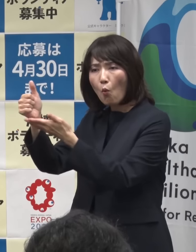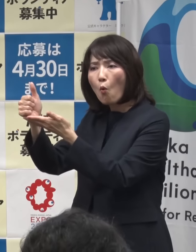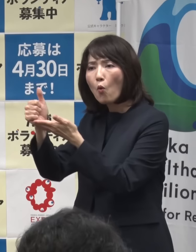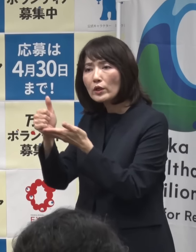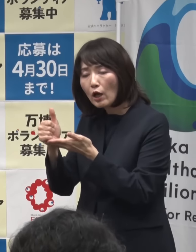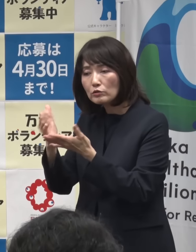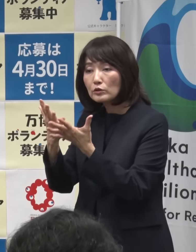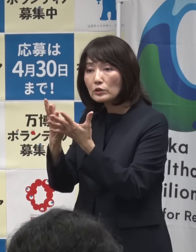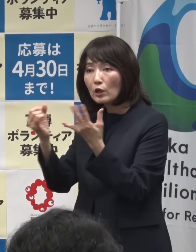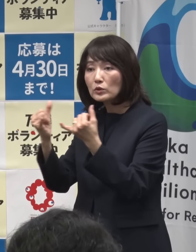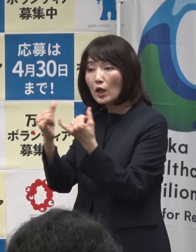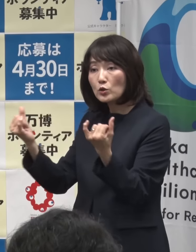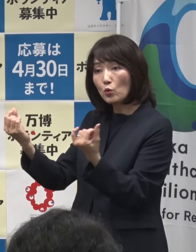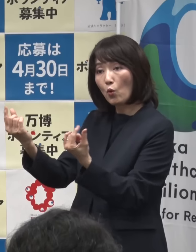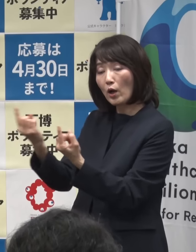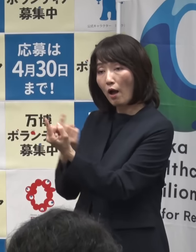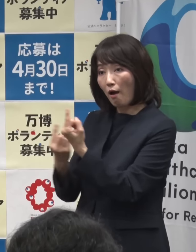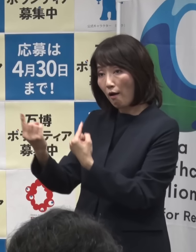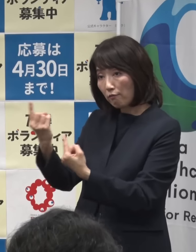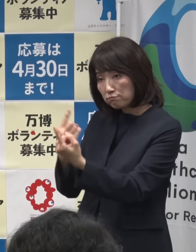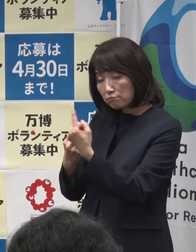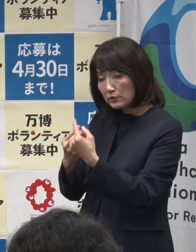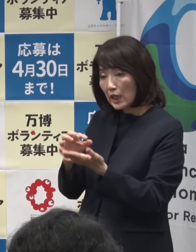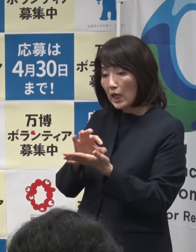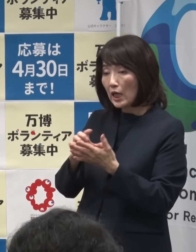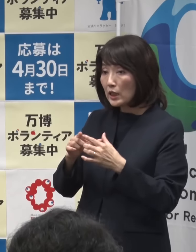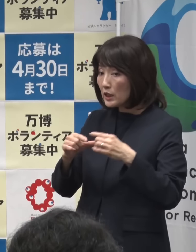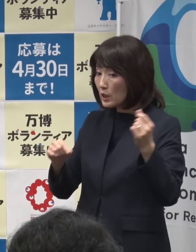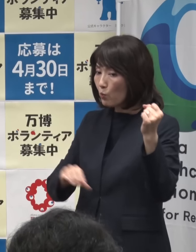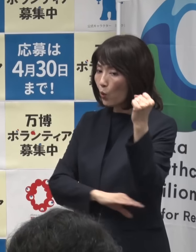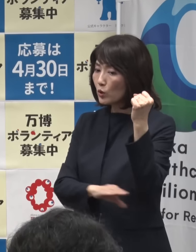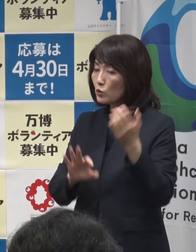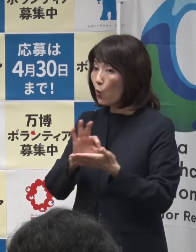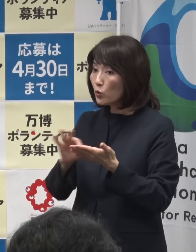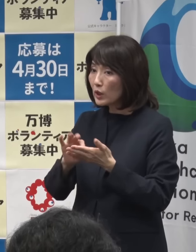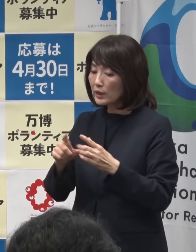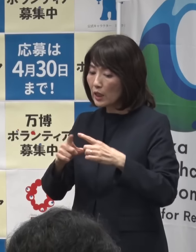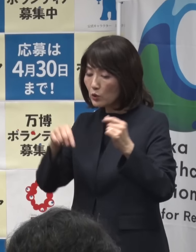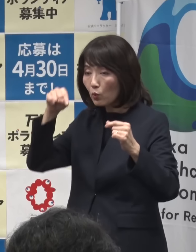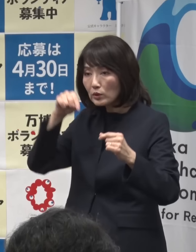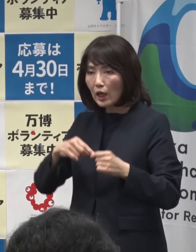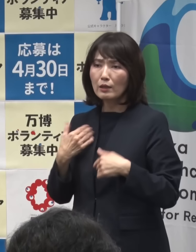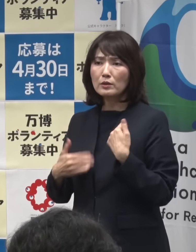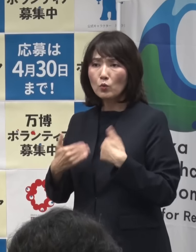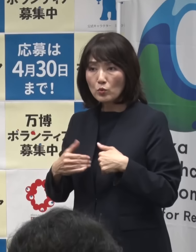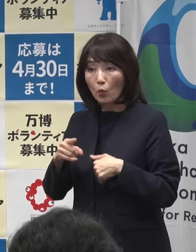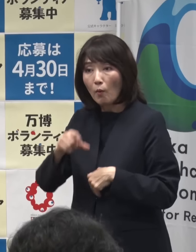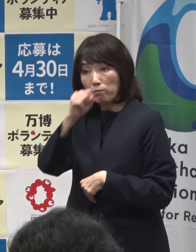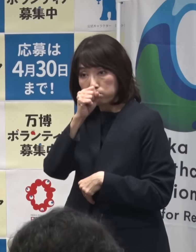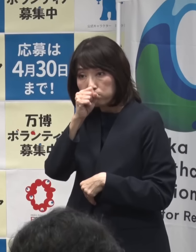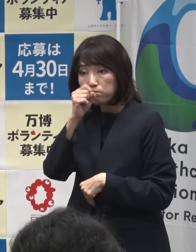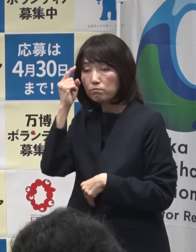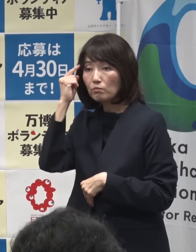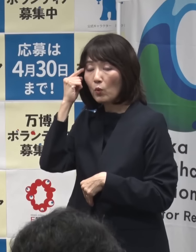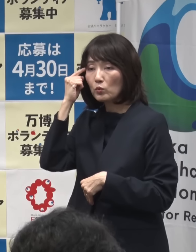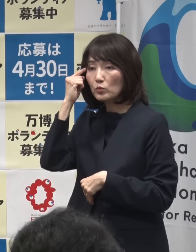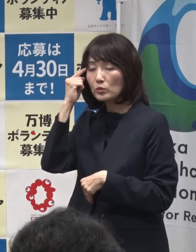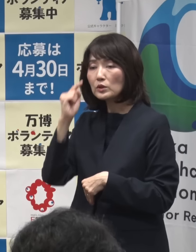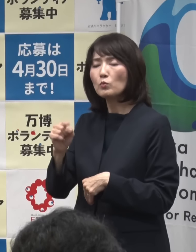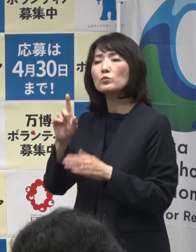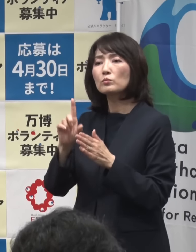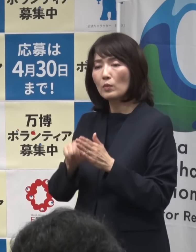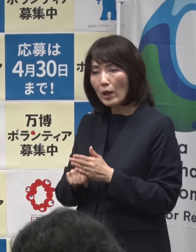多くの方がいらっしゃって、やっぱ日本のインフラを使って日本を楽しまれるというのは僕はすごいあのいいことだと思ってるんですけれども、そうな